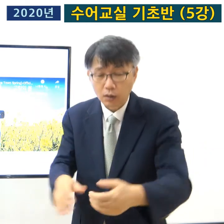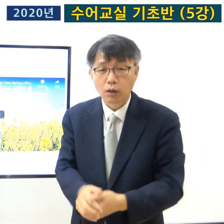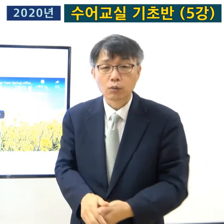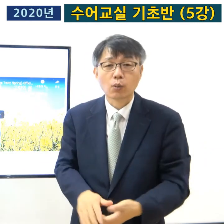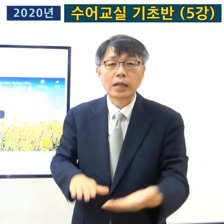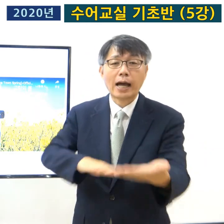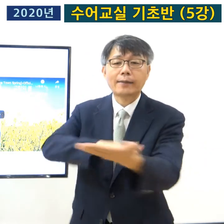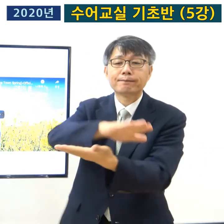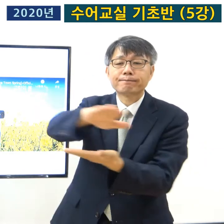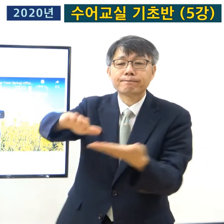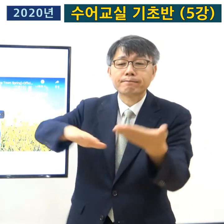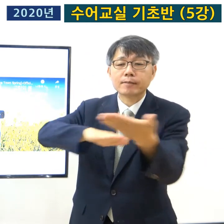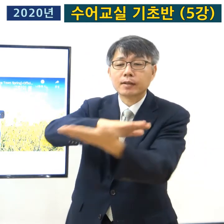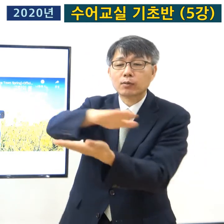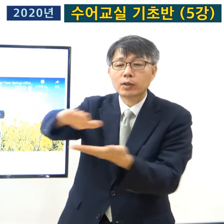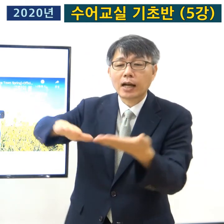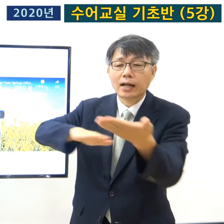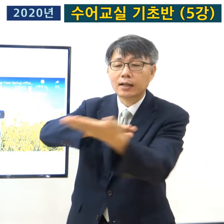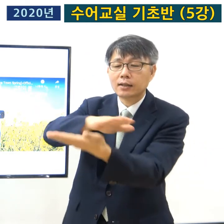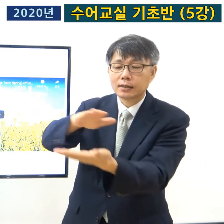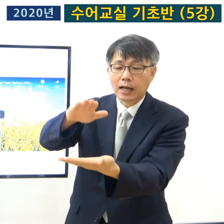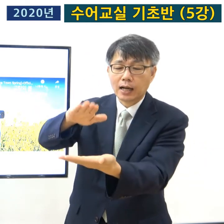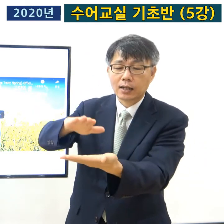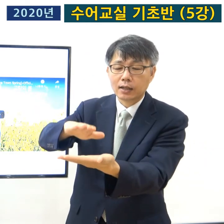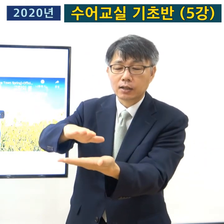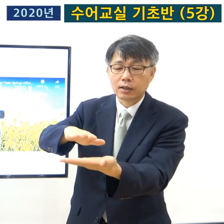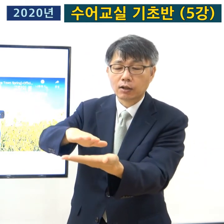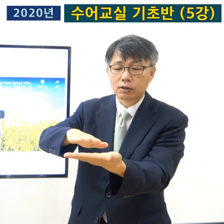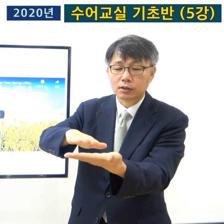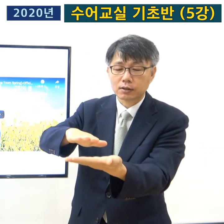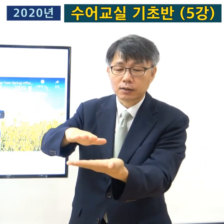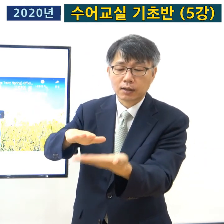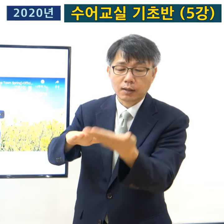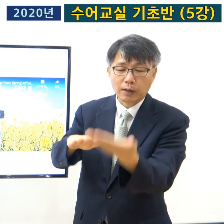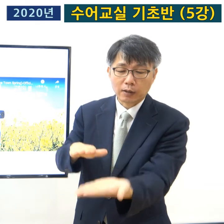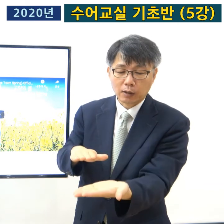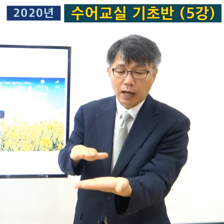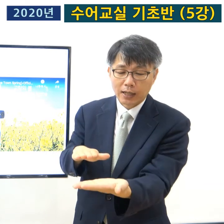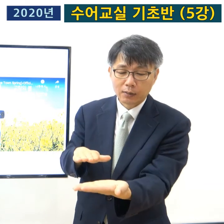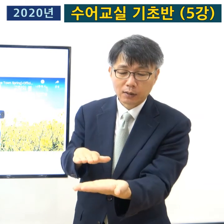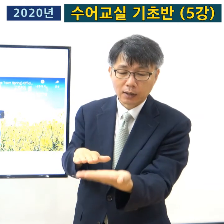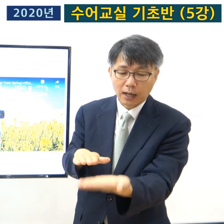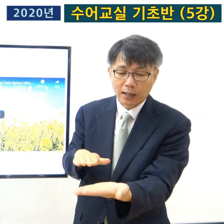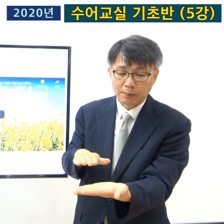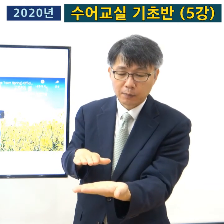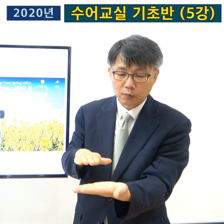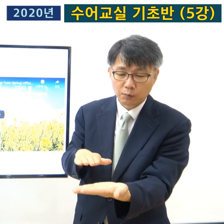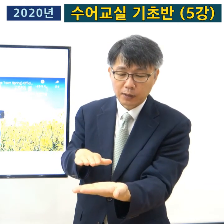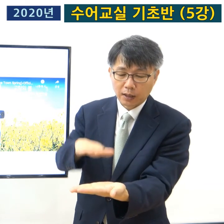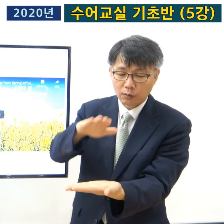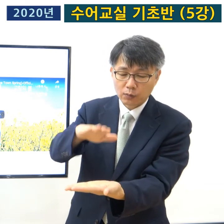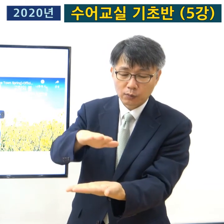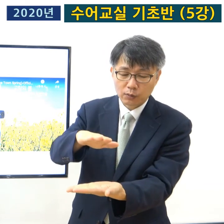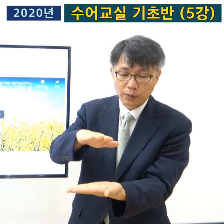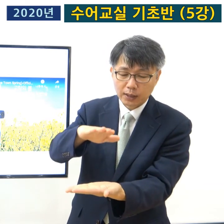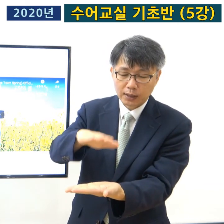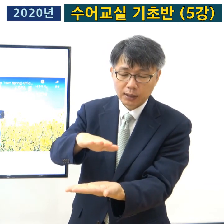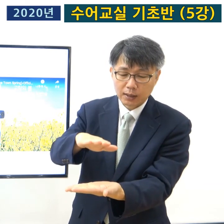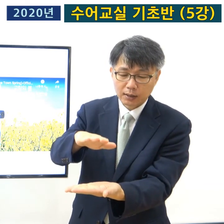속에서 놀다. 자, 이거를 아래 손바닥하고 윗손바닥 이렇게 이제